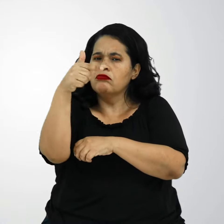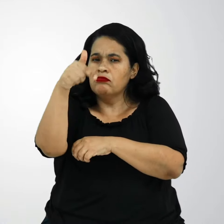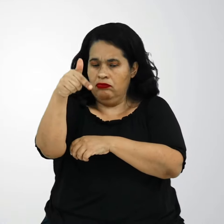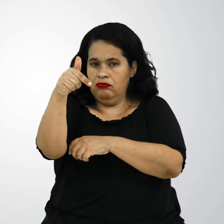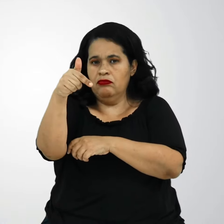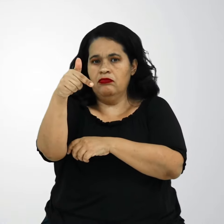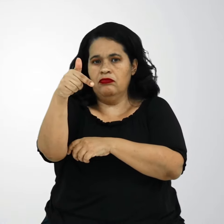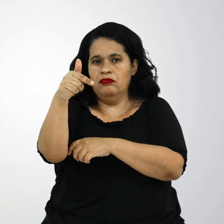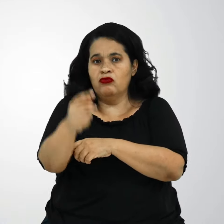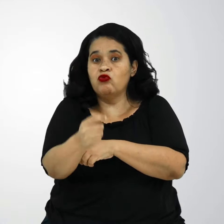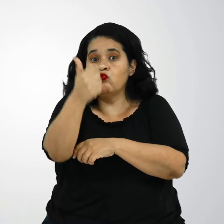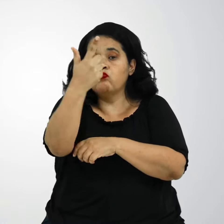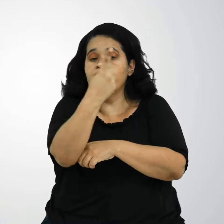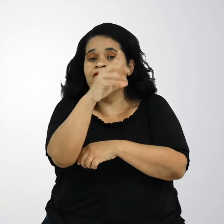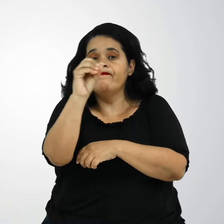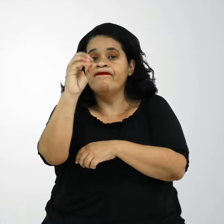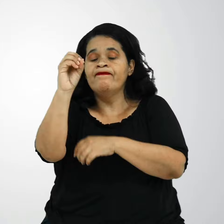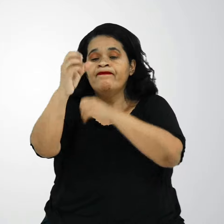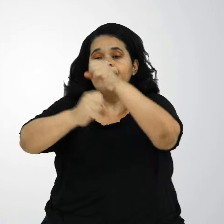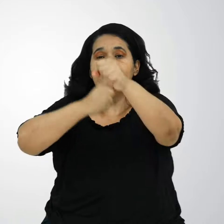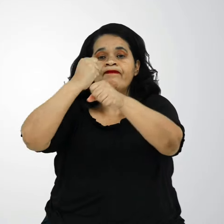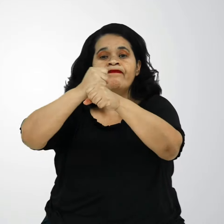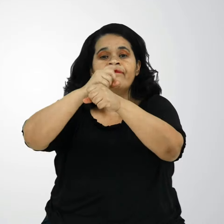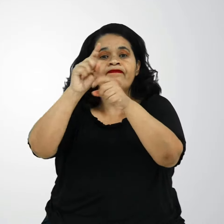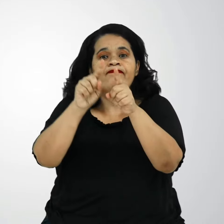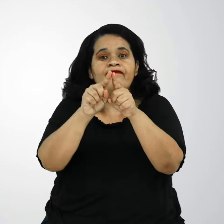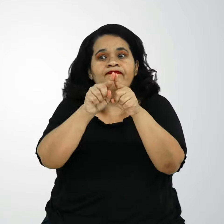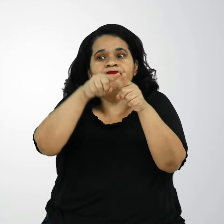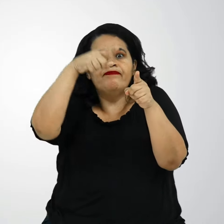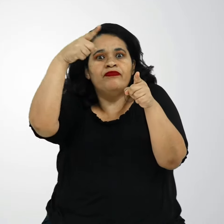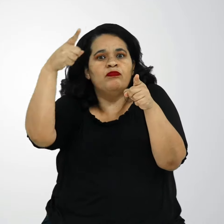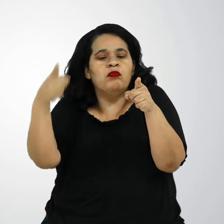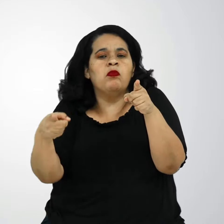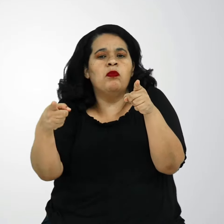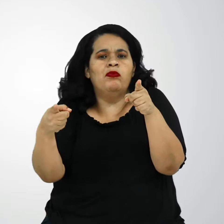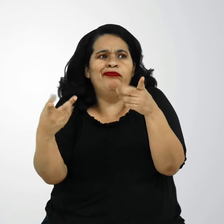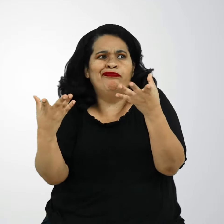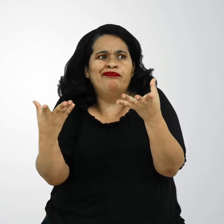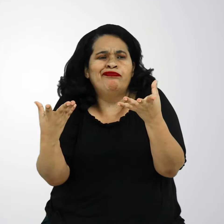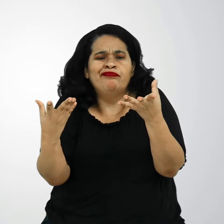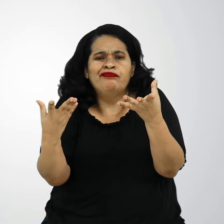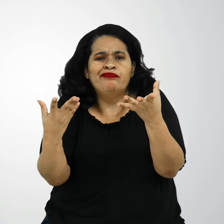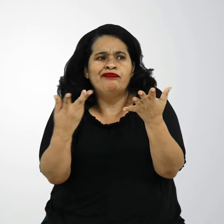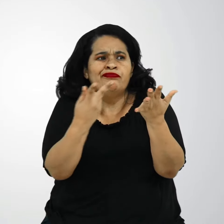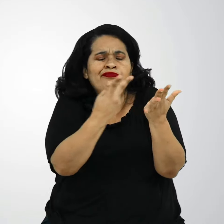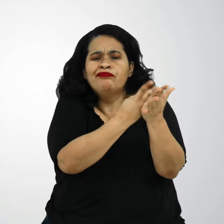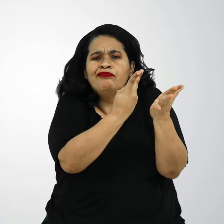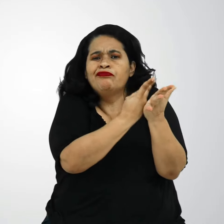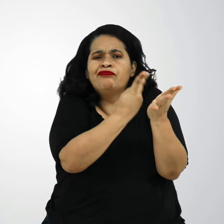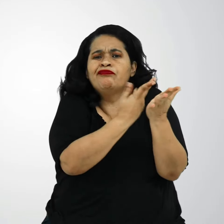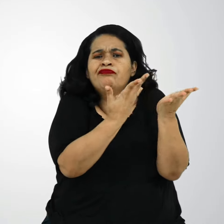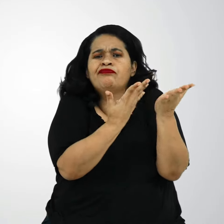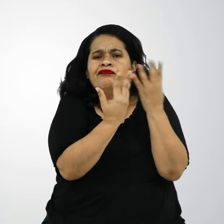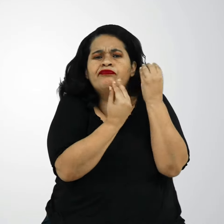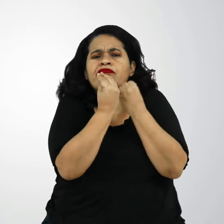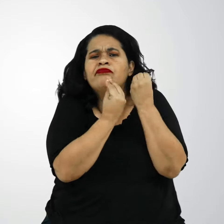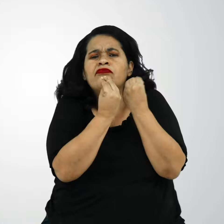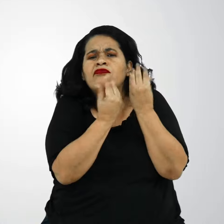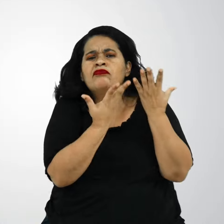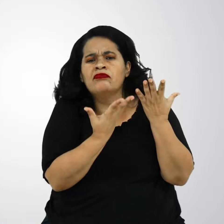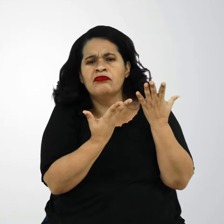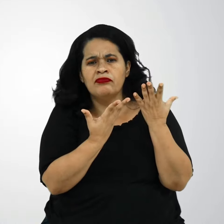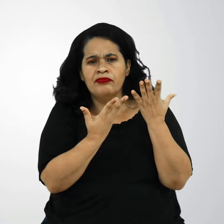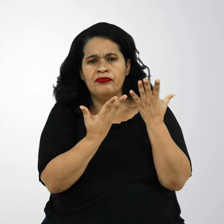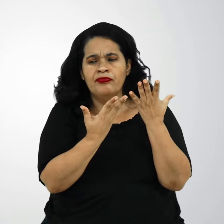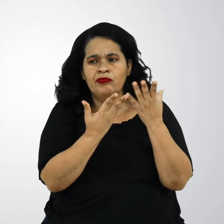457. Quase 100 anos depois. Quase 100 anos depois. Então faz muito pouco sentido, né? Será que o povo ficou esse tempo todo lá,